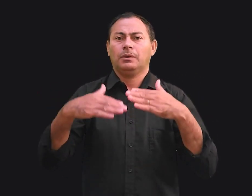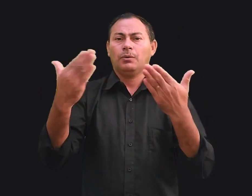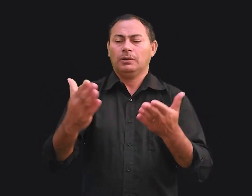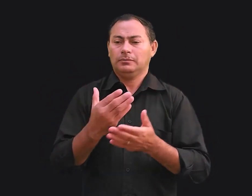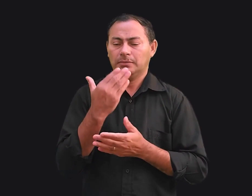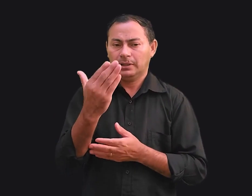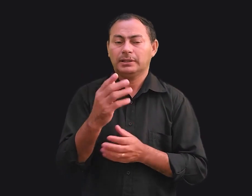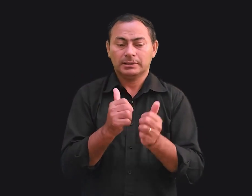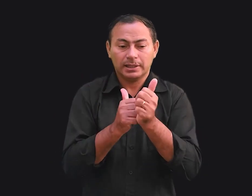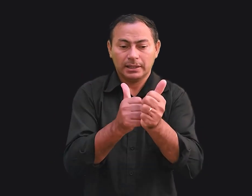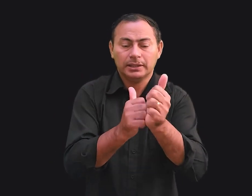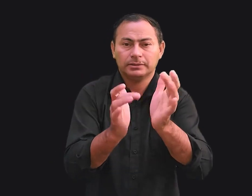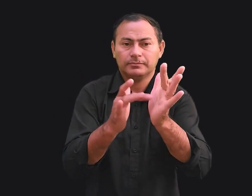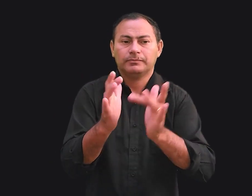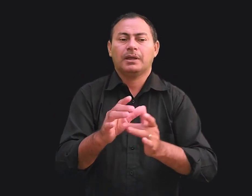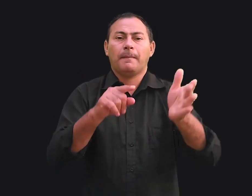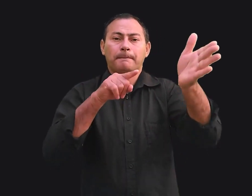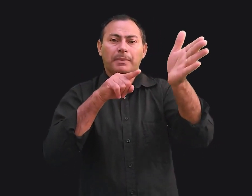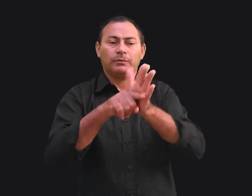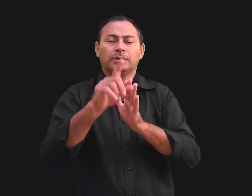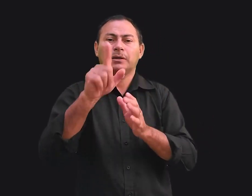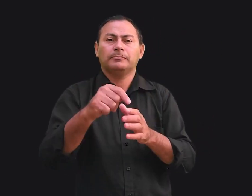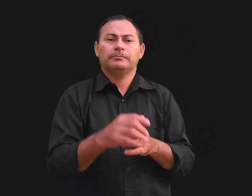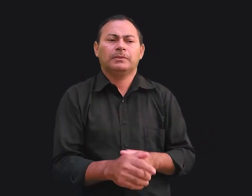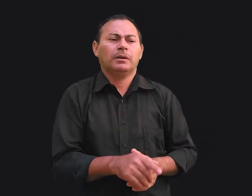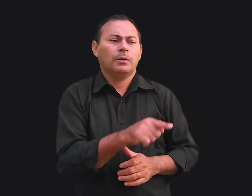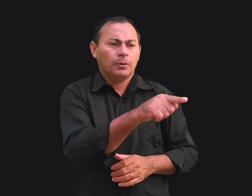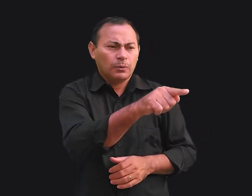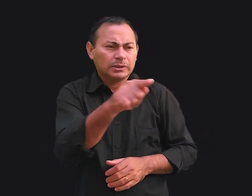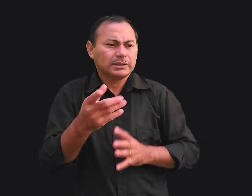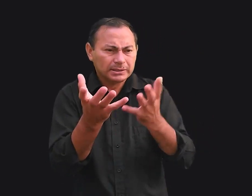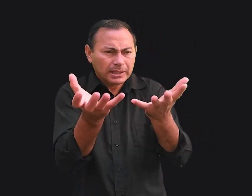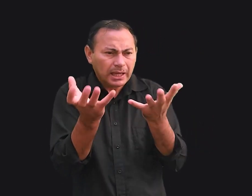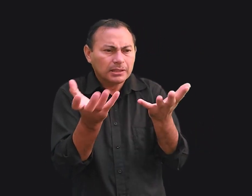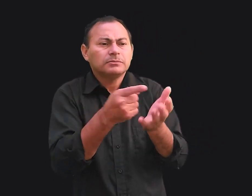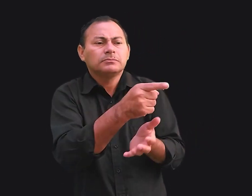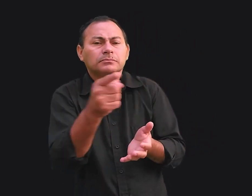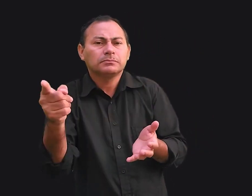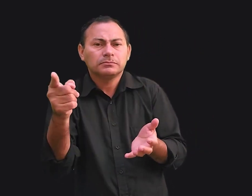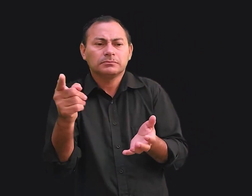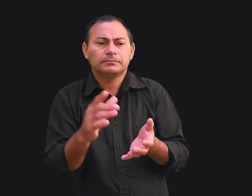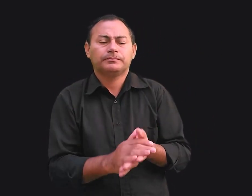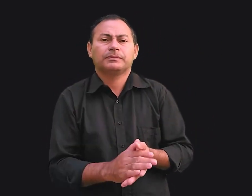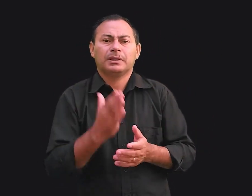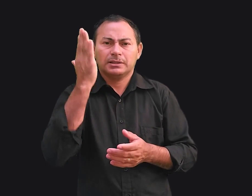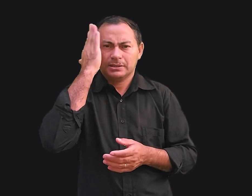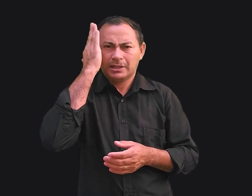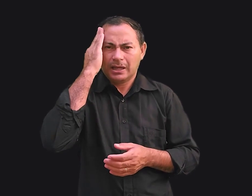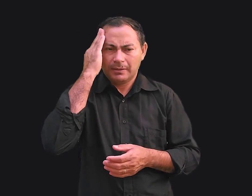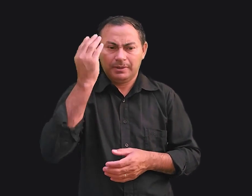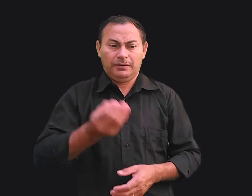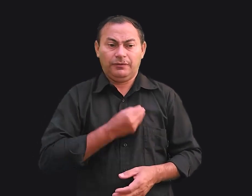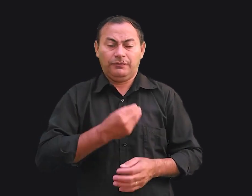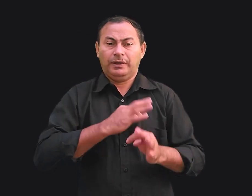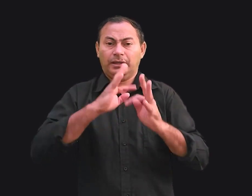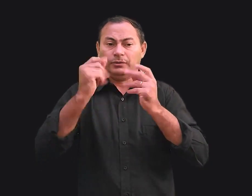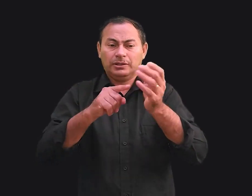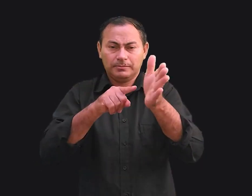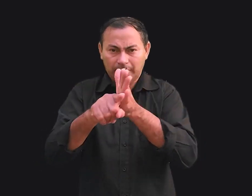eles passaram a segui-lo. A pergunta é: o que vocês querem? Sabe, depois de ver todas essas